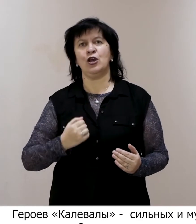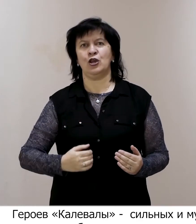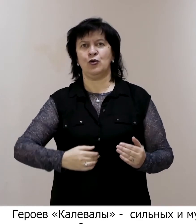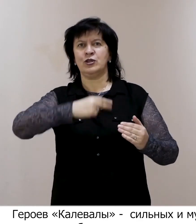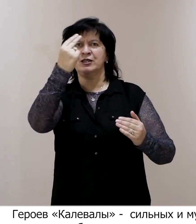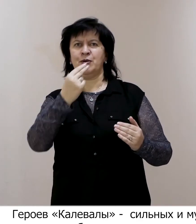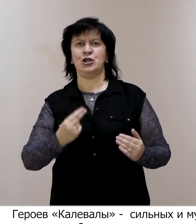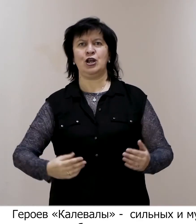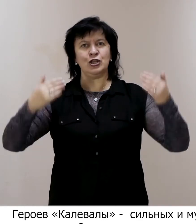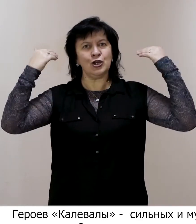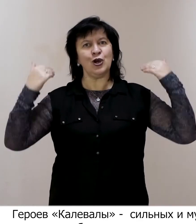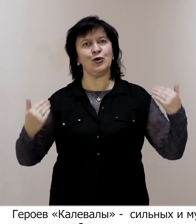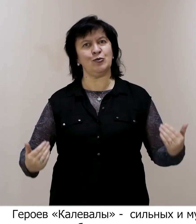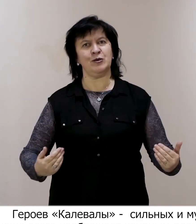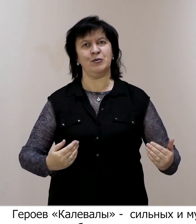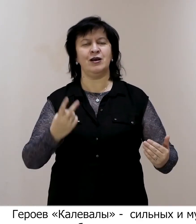и всегда в активном действии